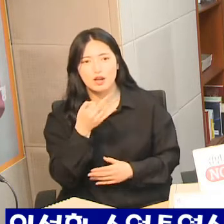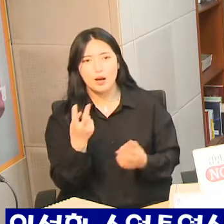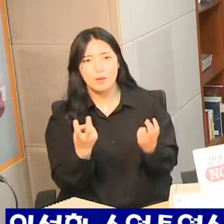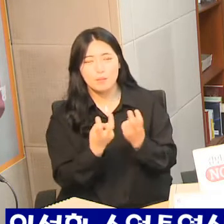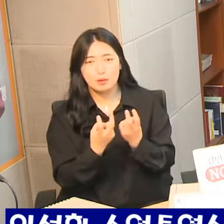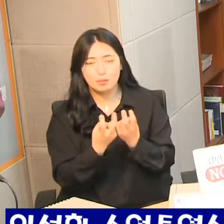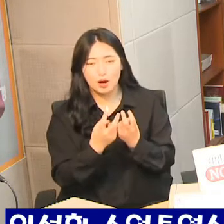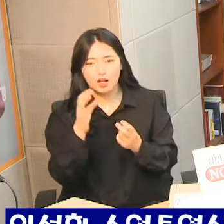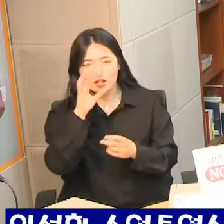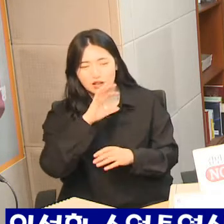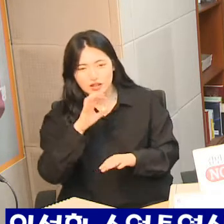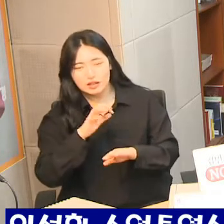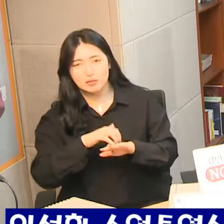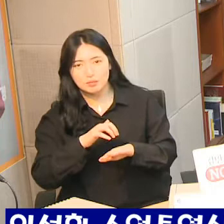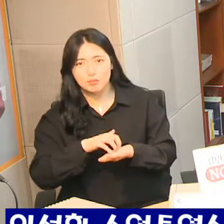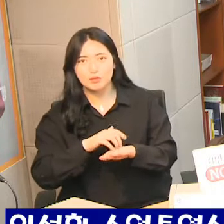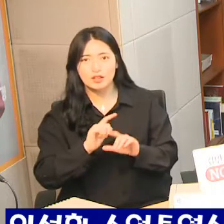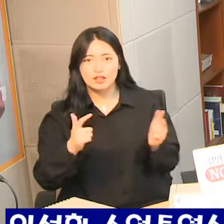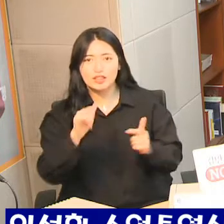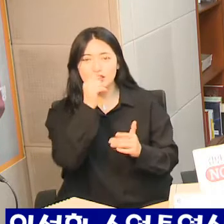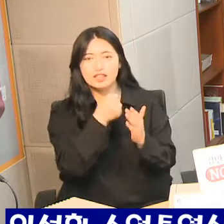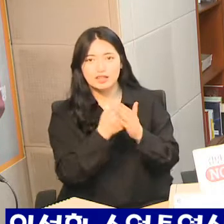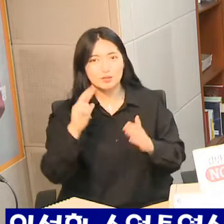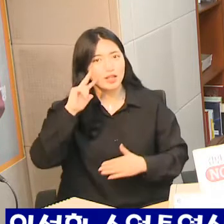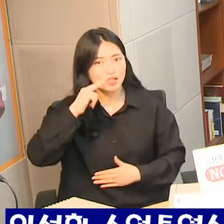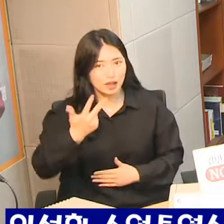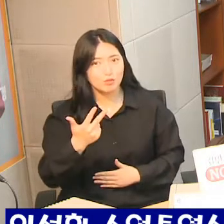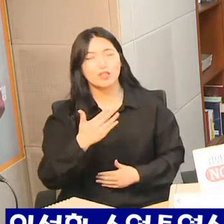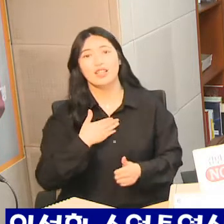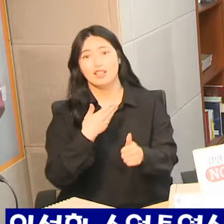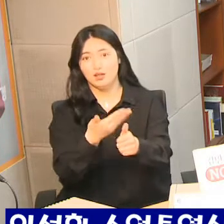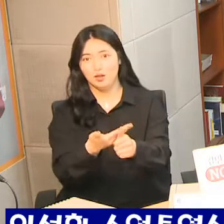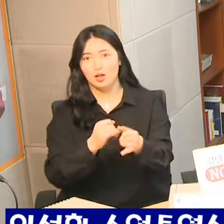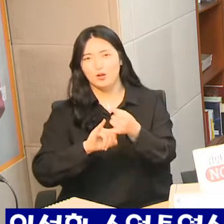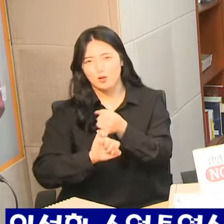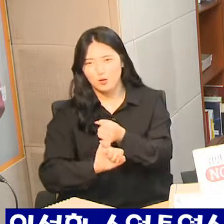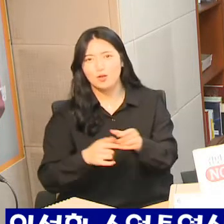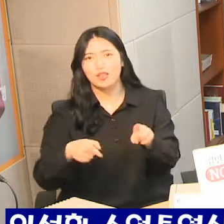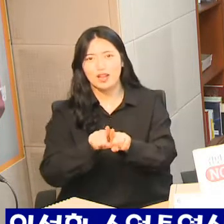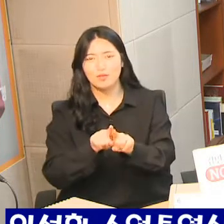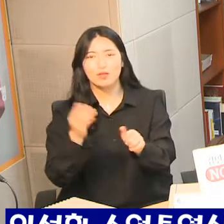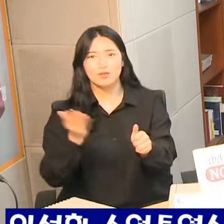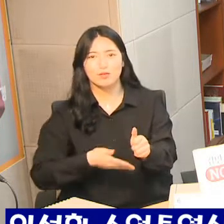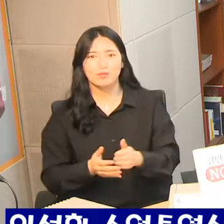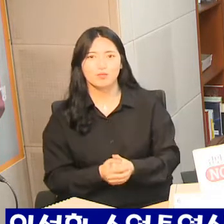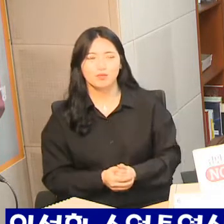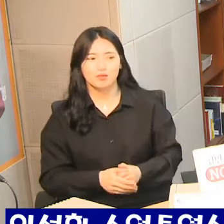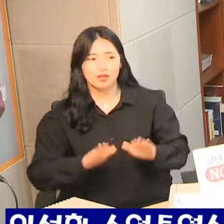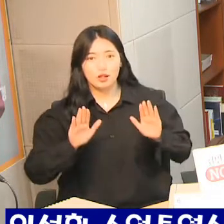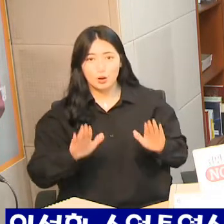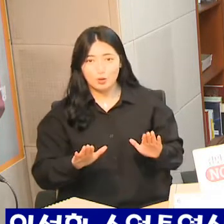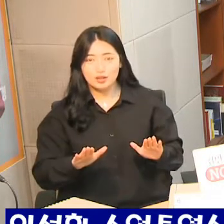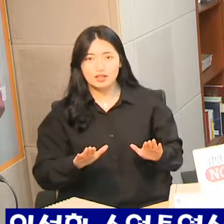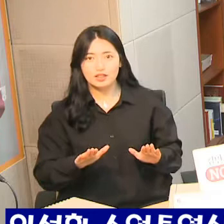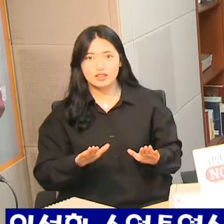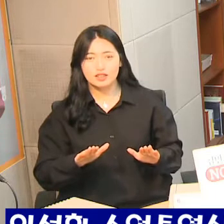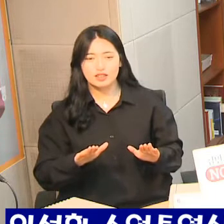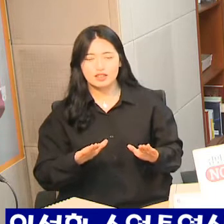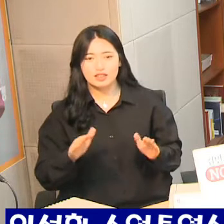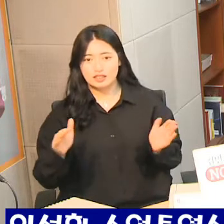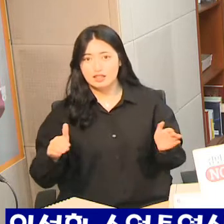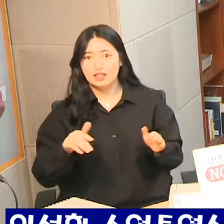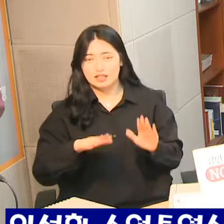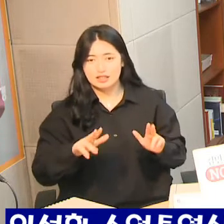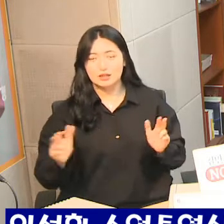팁도 있고 하니까 그런 부분들 여러분 다음 주에 알려드릴게요. 꼭 함께 해주시기 바랍니다. 자, 오늘은 여기까지 이야기